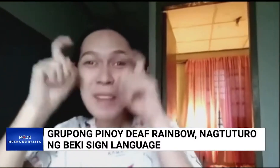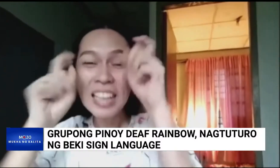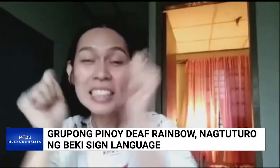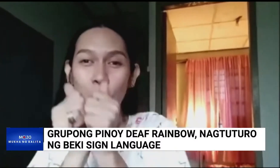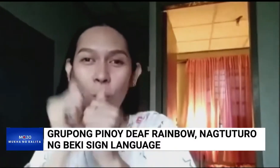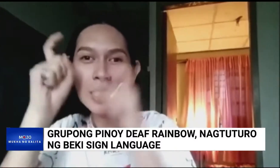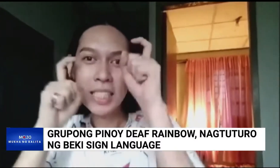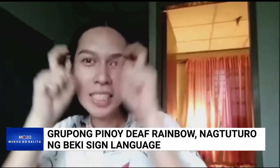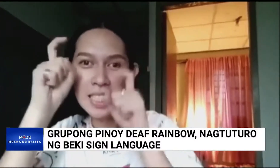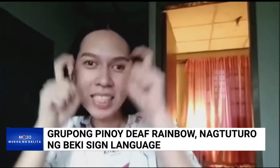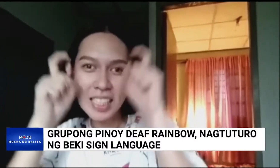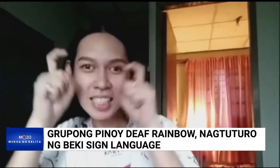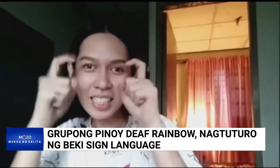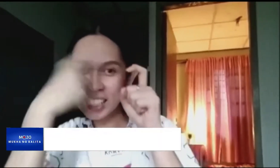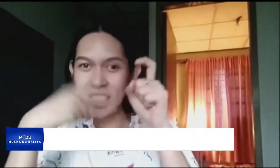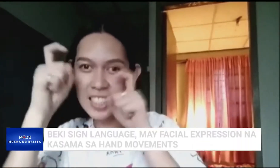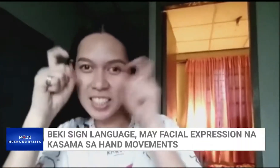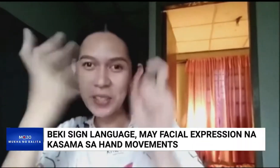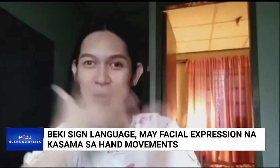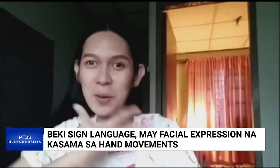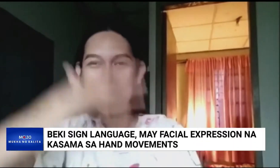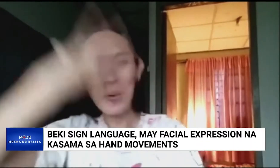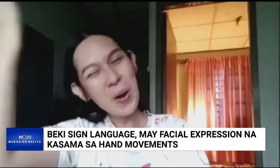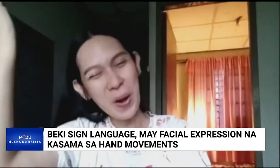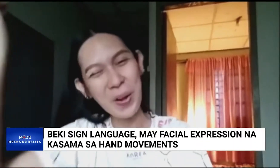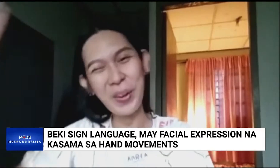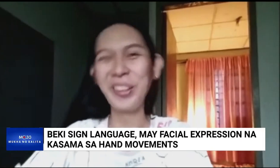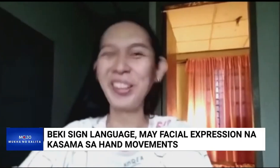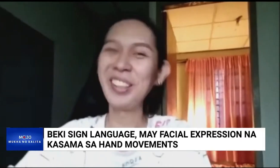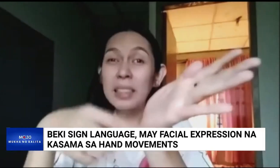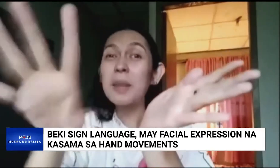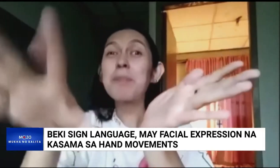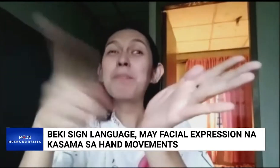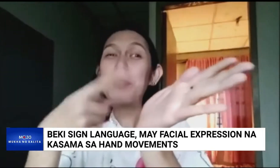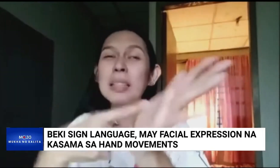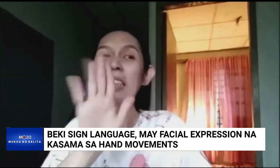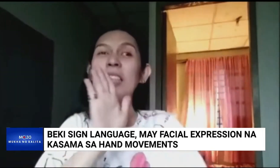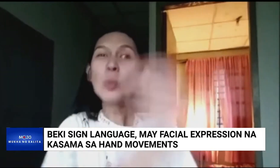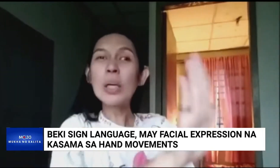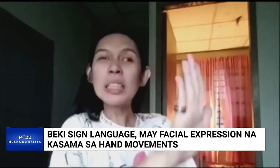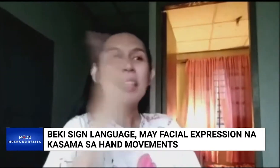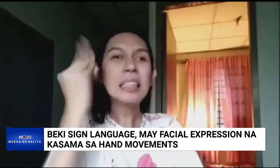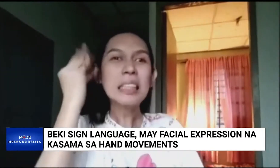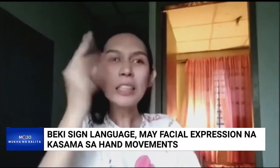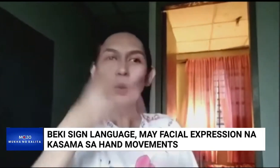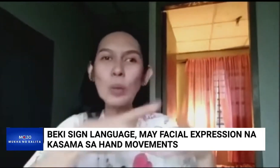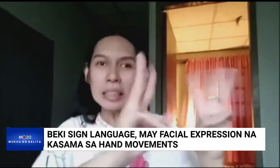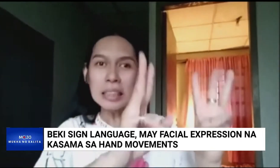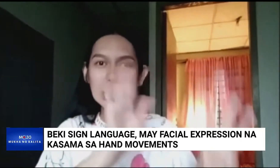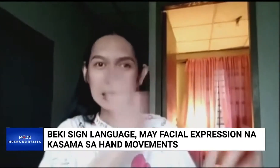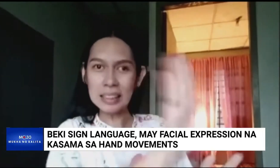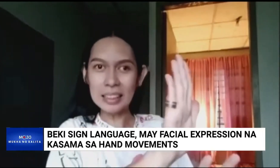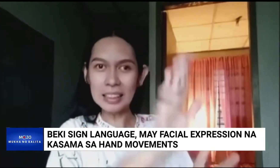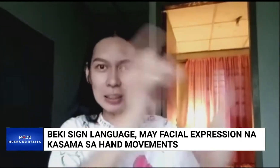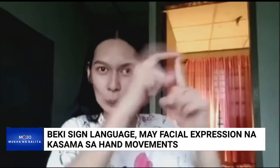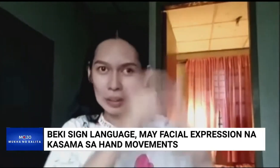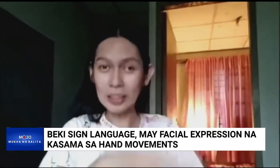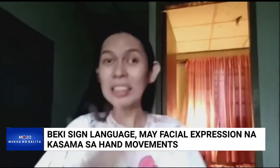mas bongga, kasama ang facial expressions at hand movements. Minsan, yung hearing, meron silang